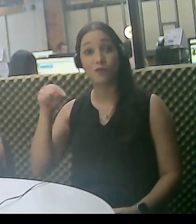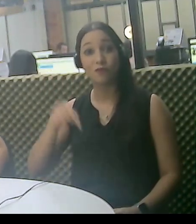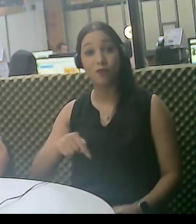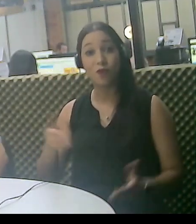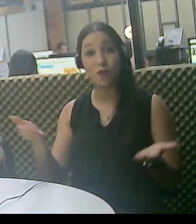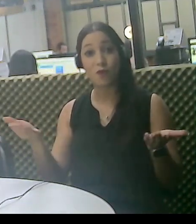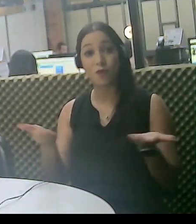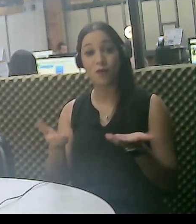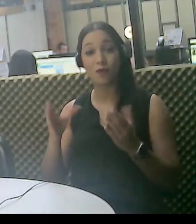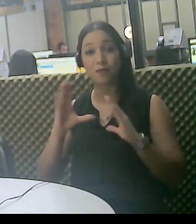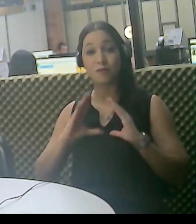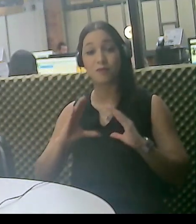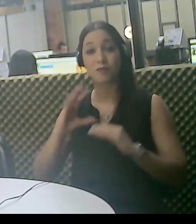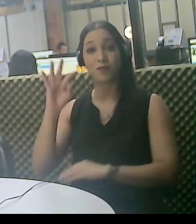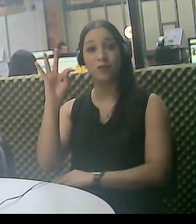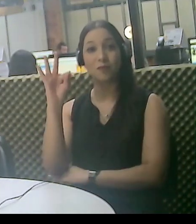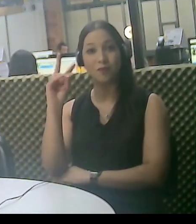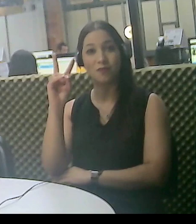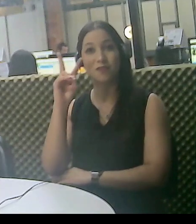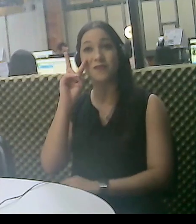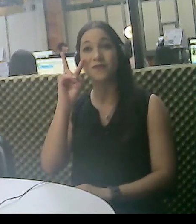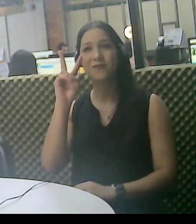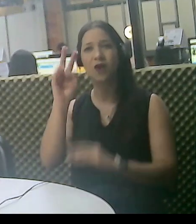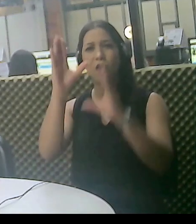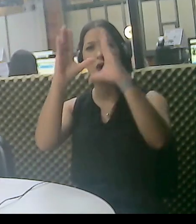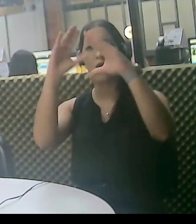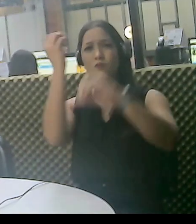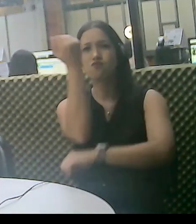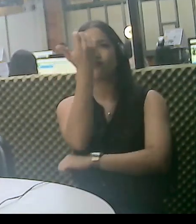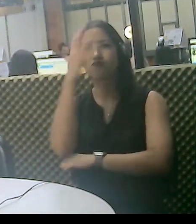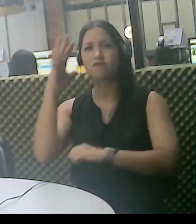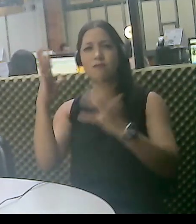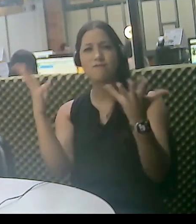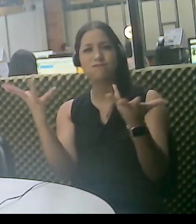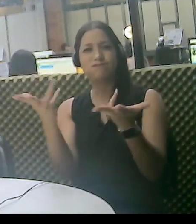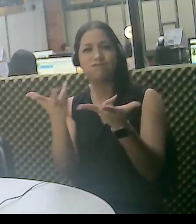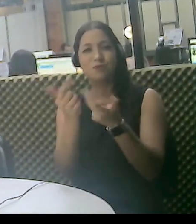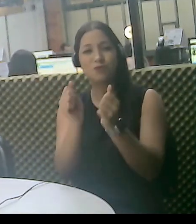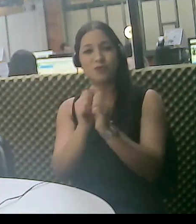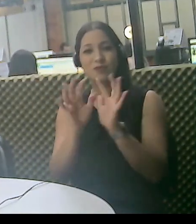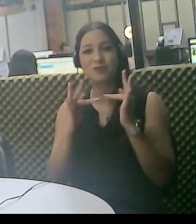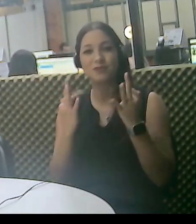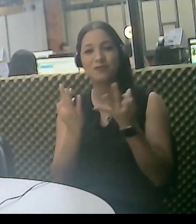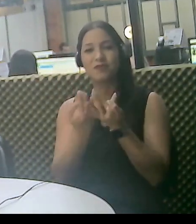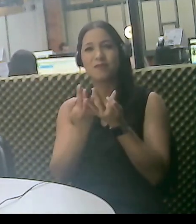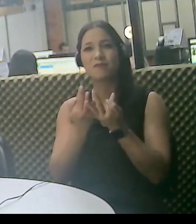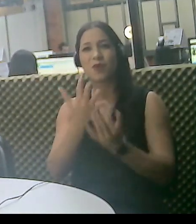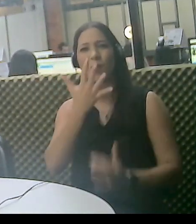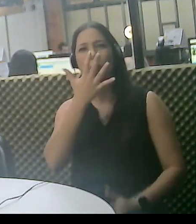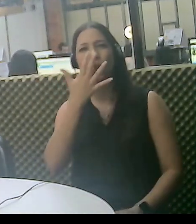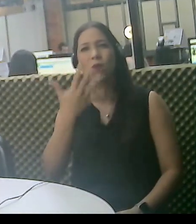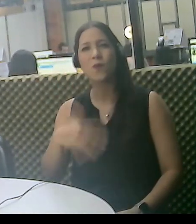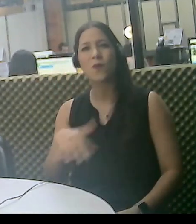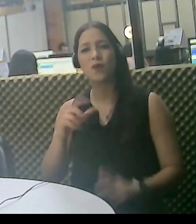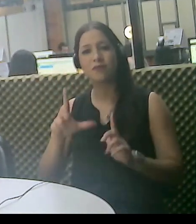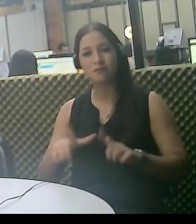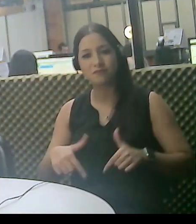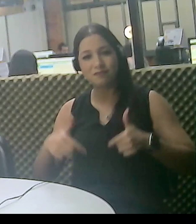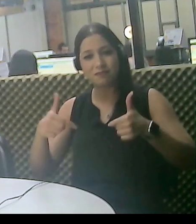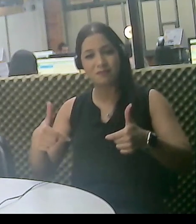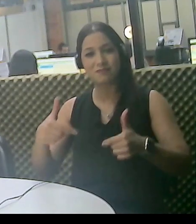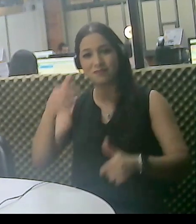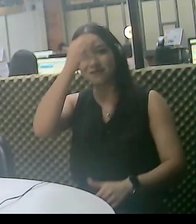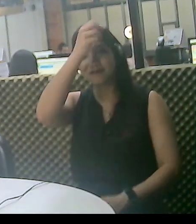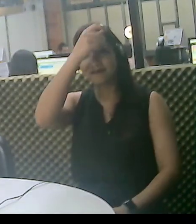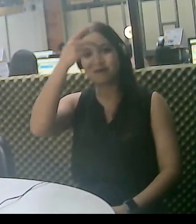Tubal Vilela prestigiar essa árvore linda, vim com a minha família. Achei incrível essa iniciativa da prefeitura,